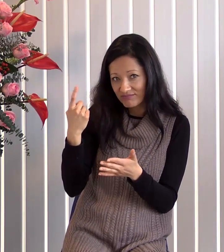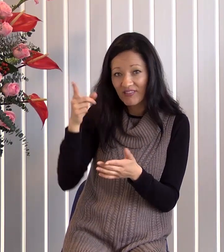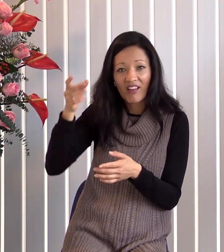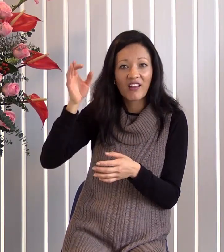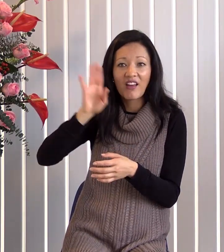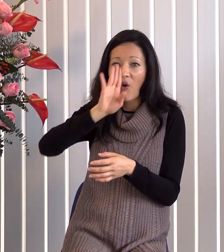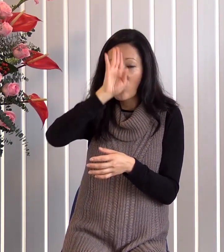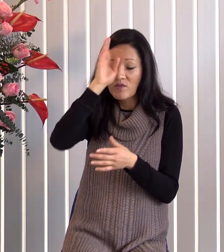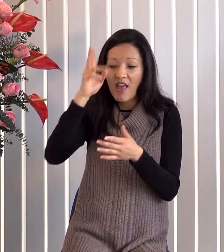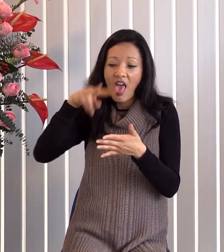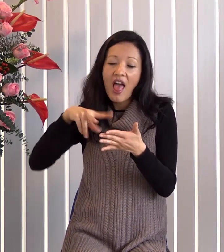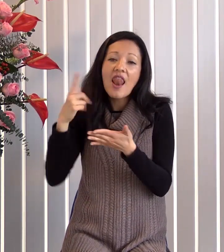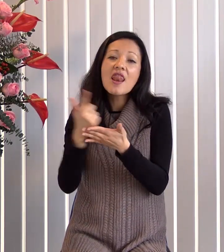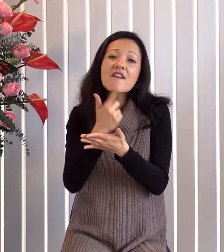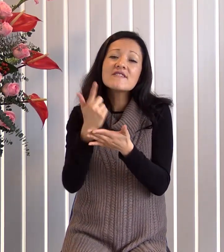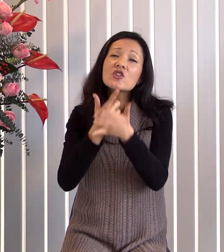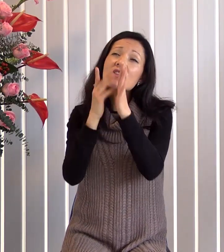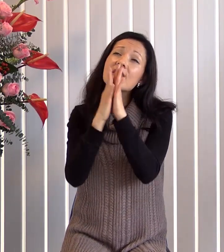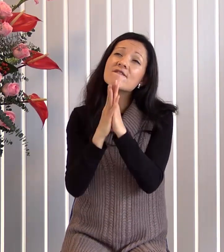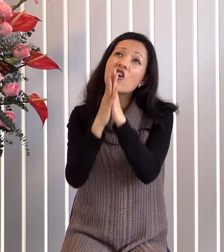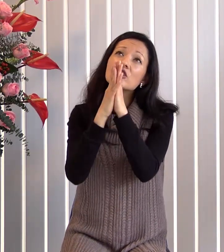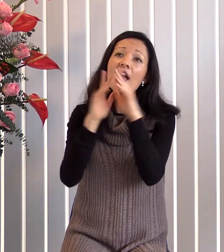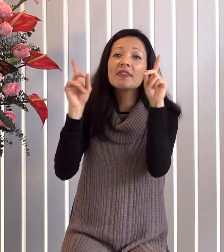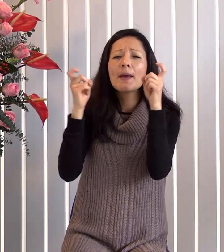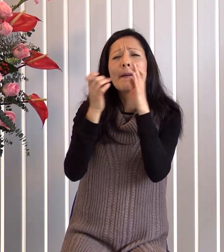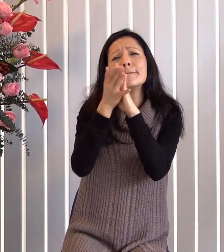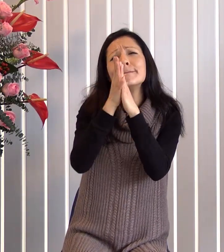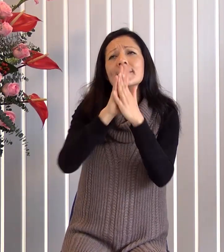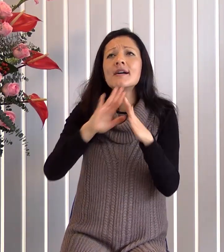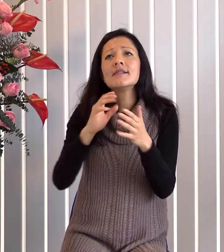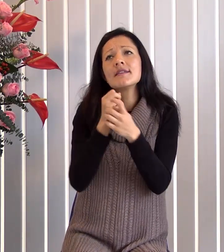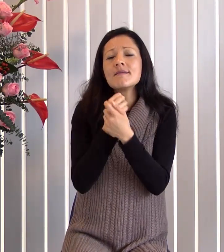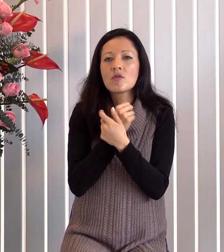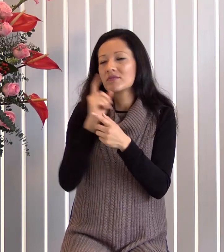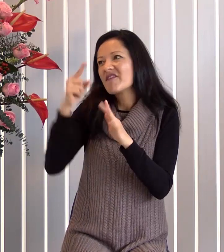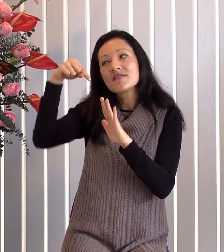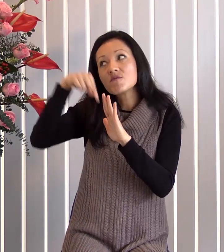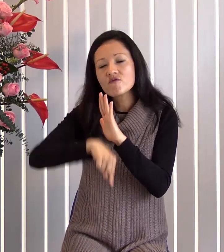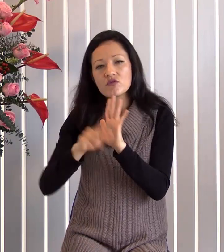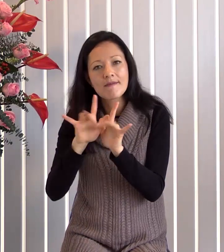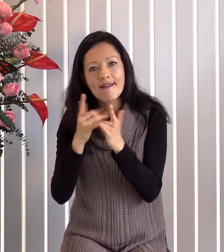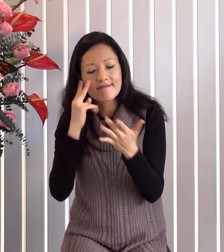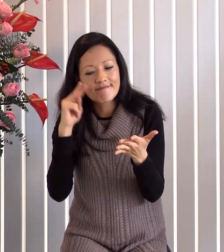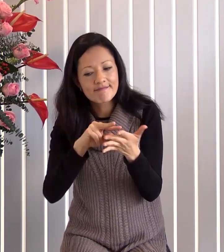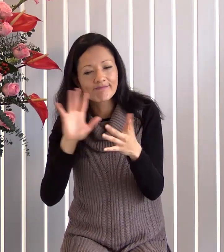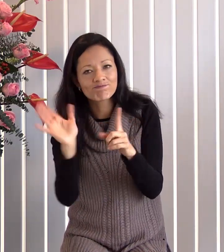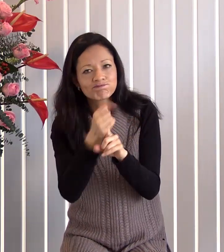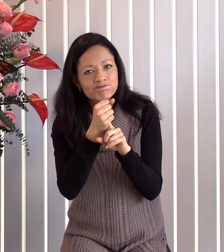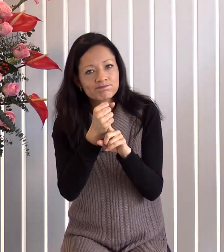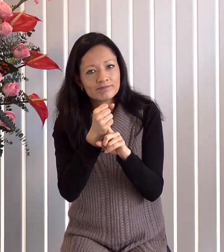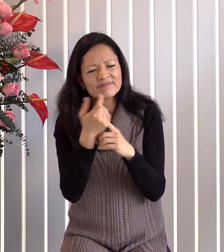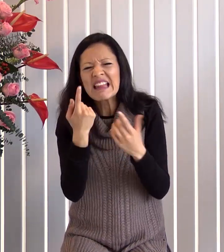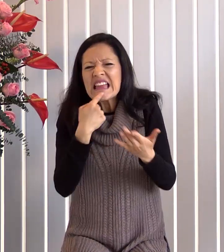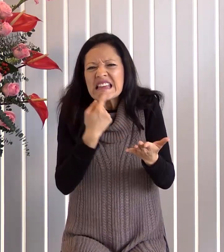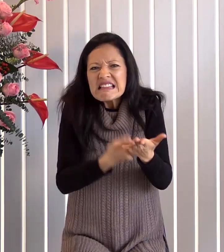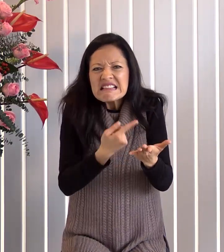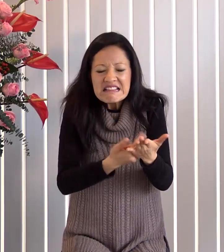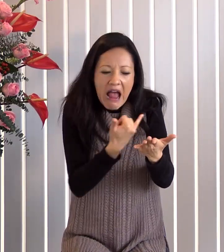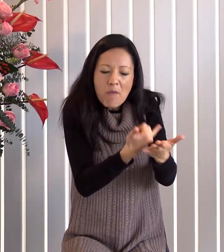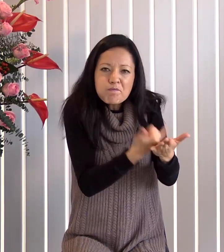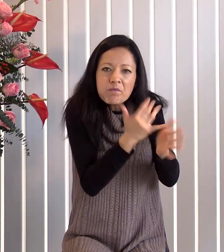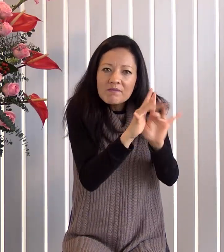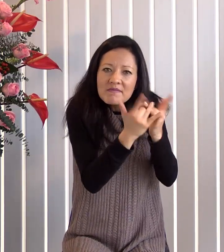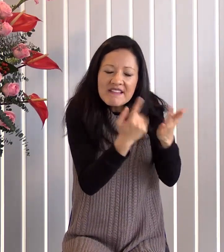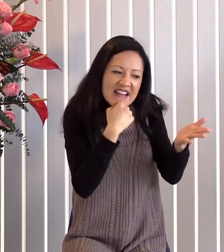la pasa leyendo libritos devocionales de esos piratas que producen, pero no es la palabra de Dios. ¿Qué dice la Biblia? ¿Qué es lo que